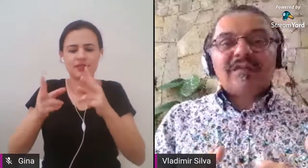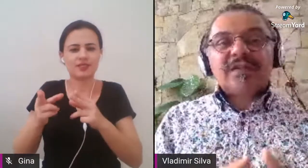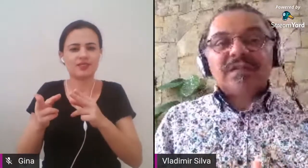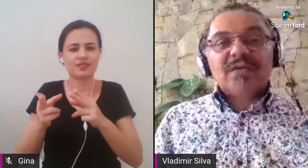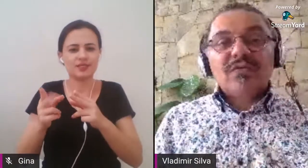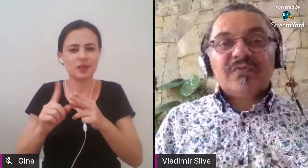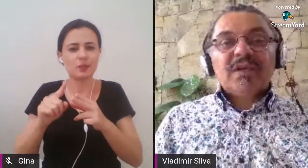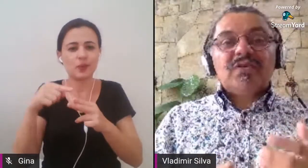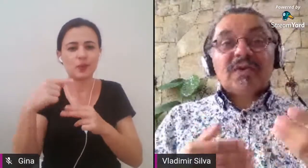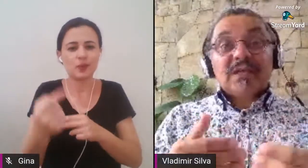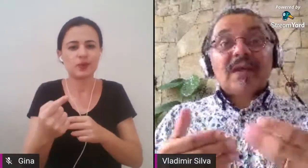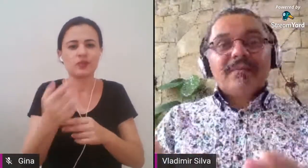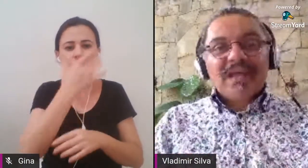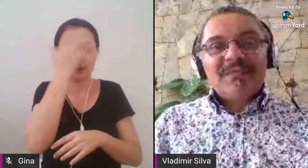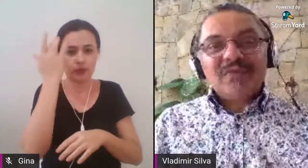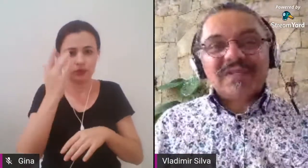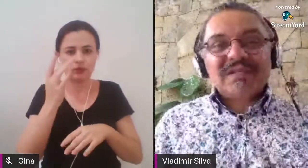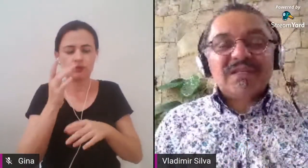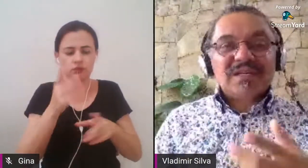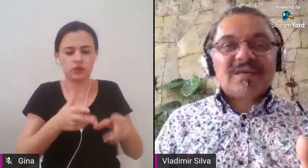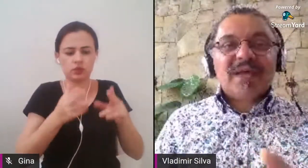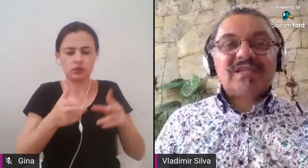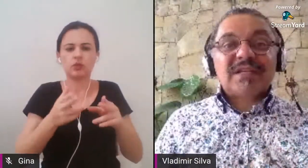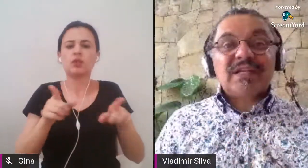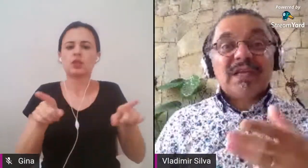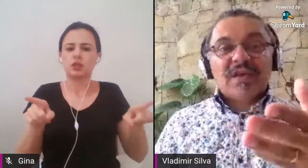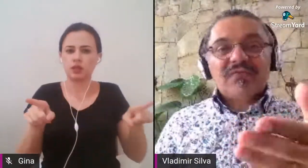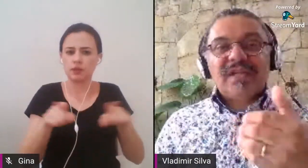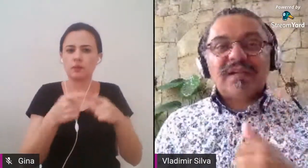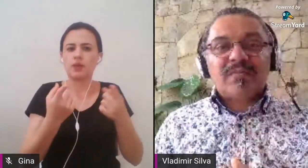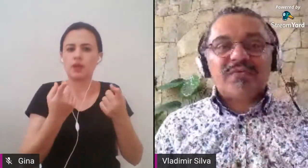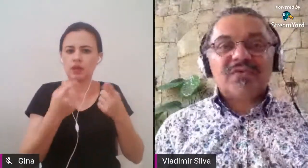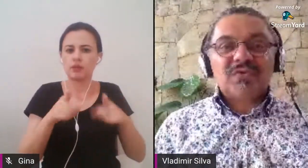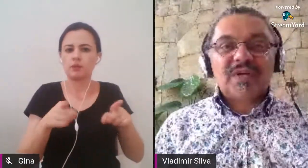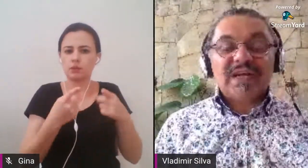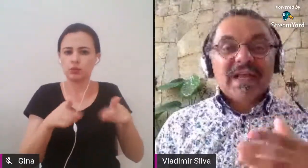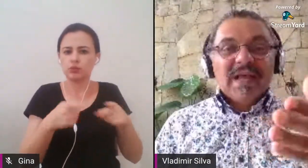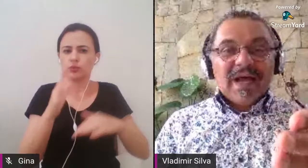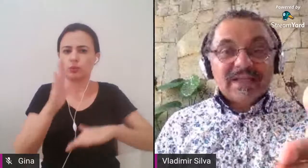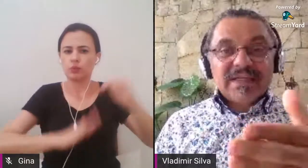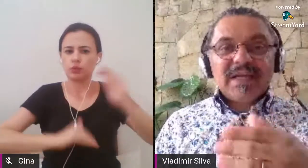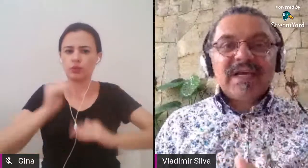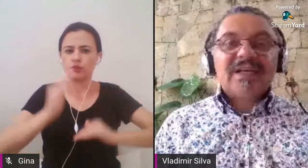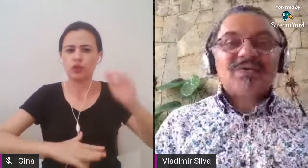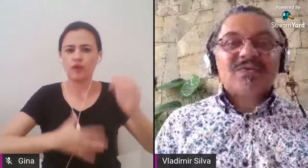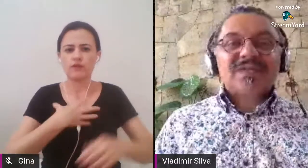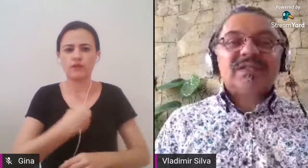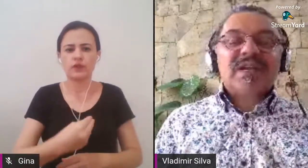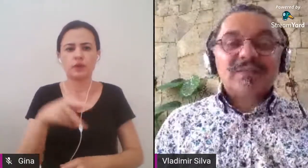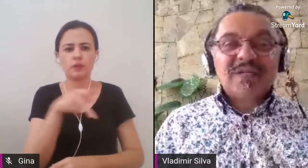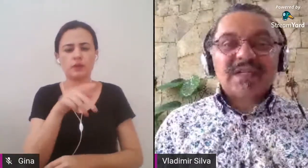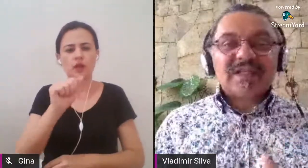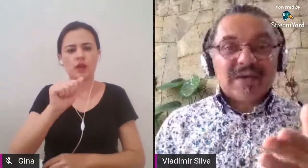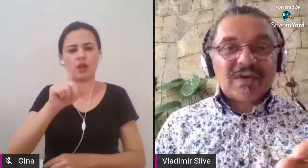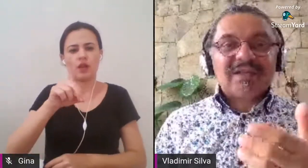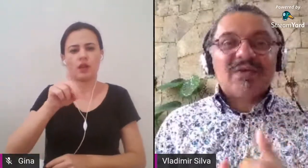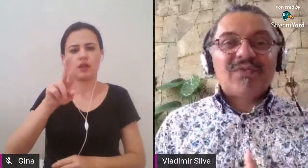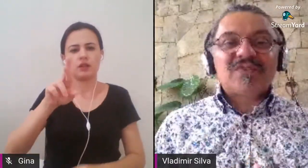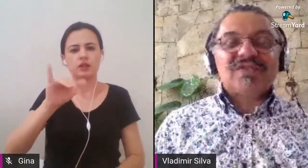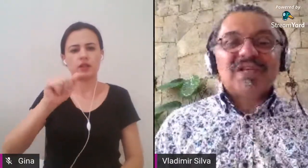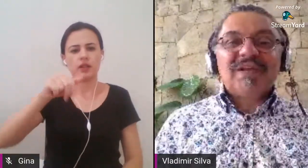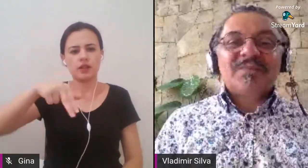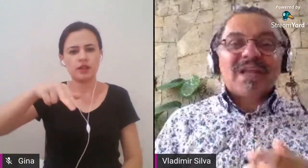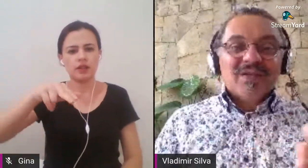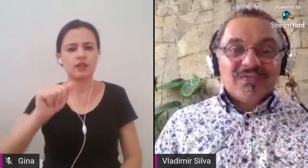que estava editando o vídeo, que também é musicista, é maestrina e é filha da professora Adriana, do curso de administração aqui